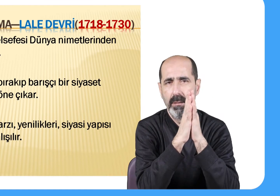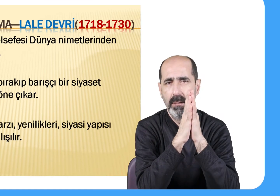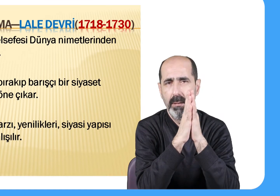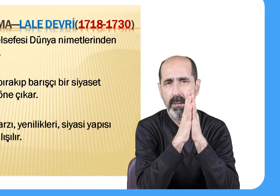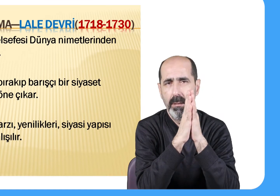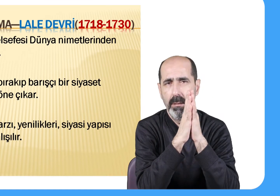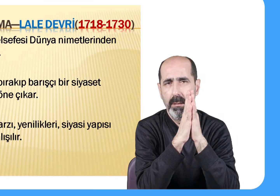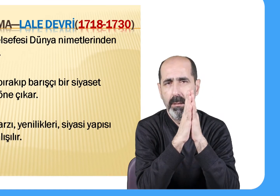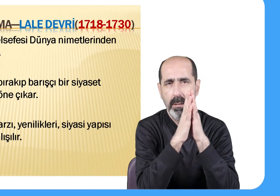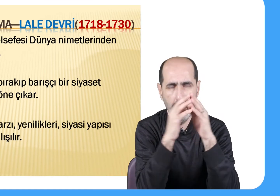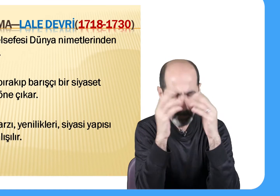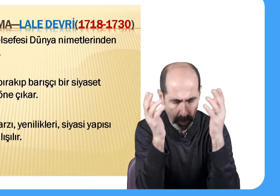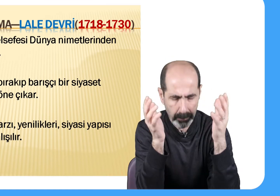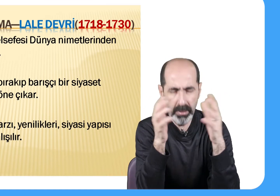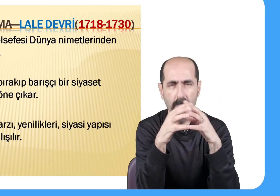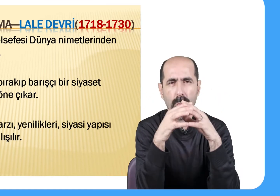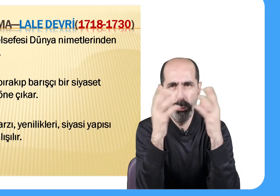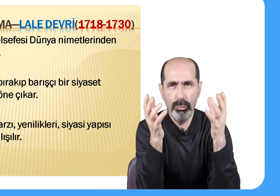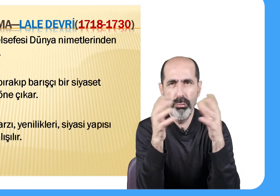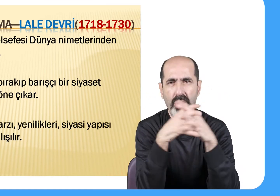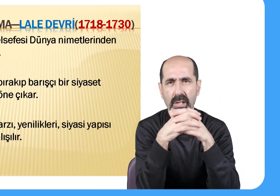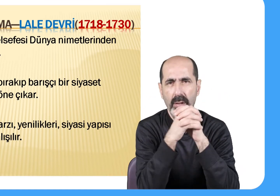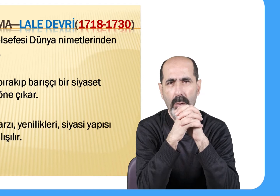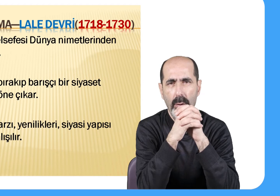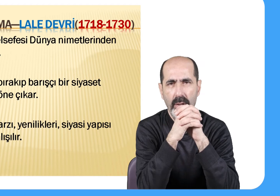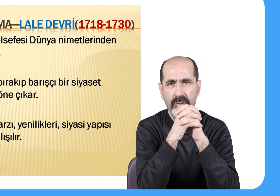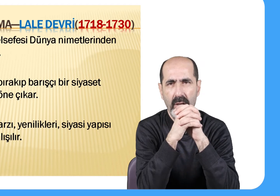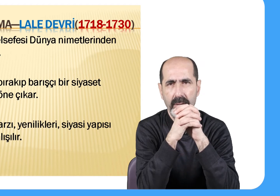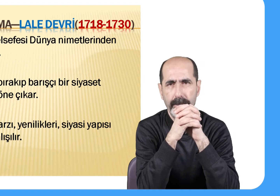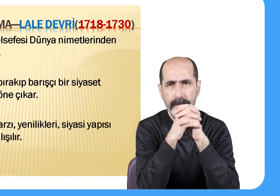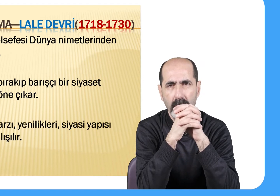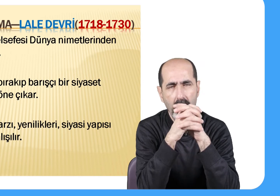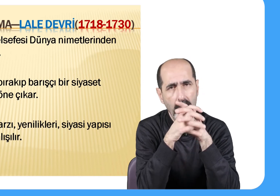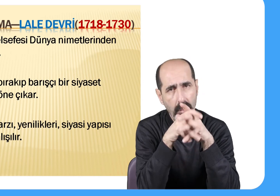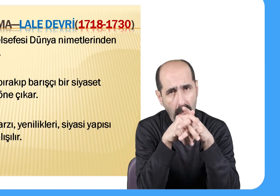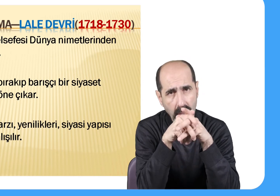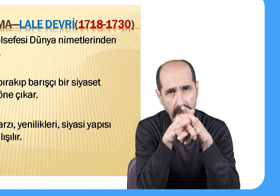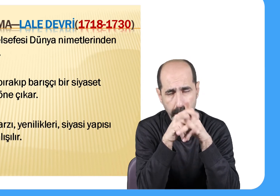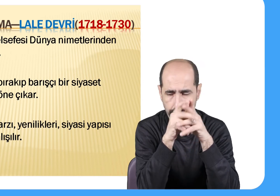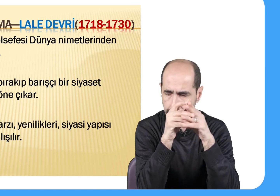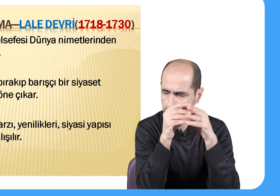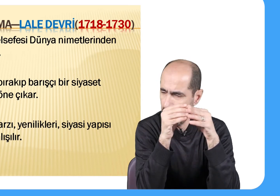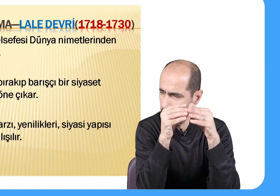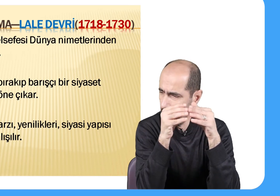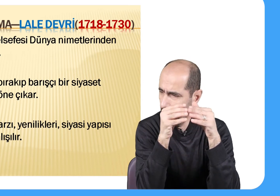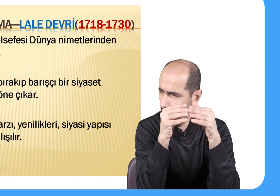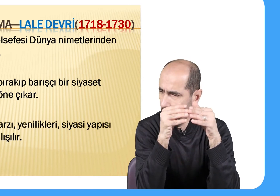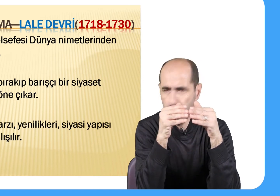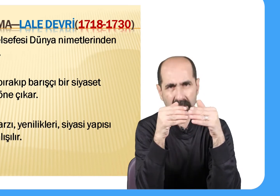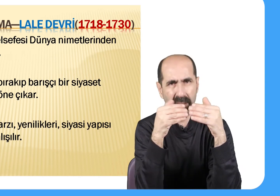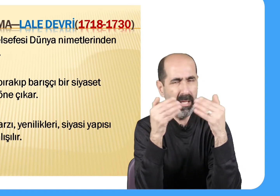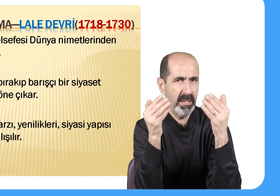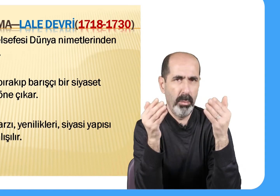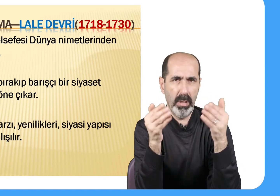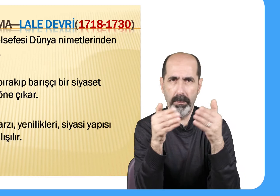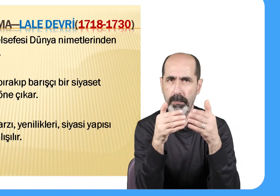izledik mı böyle bir düşünceyi öne çıkardılar ve artı 1 2